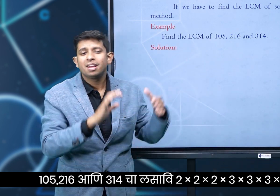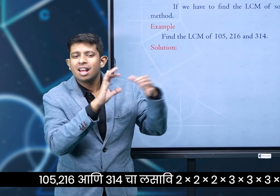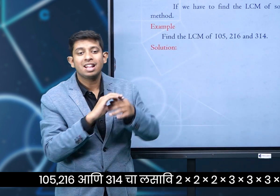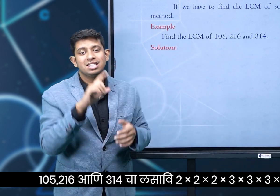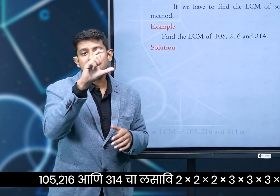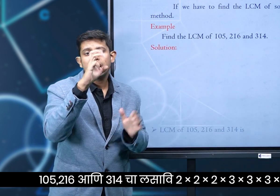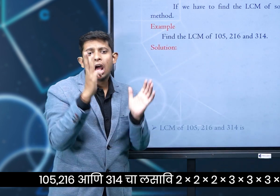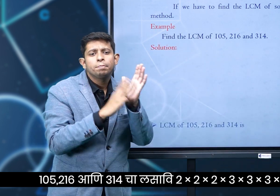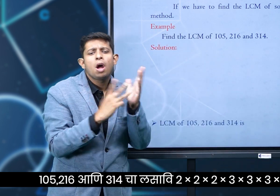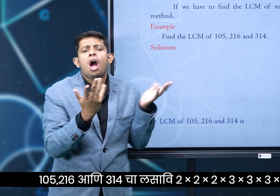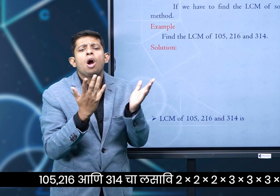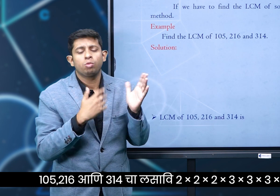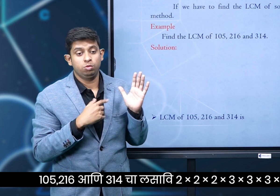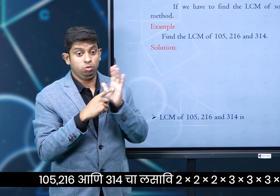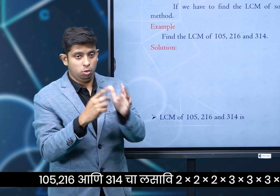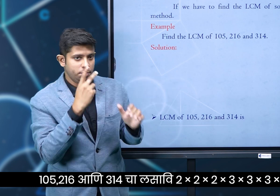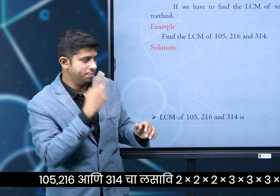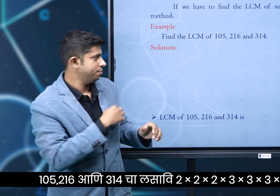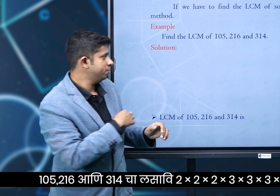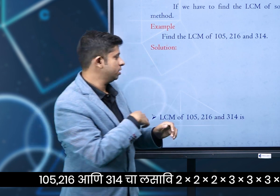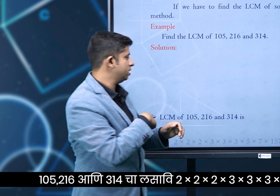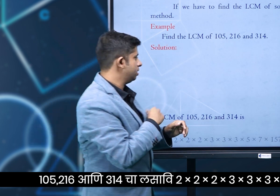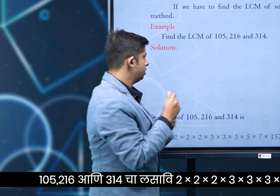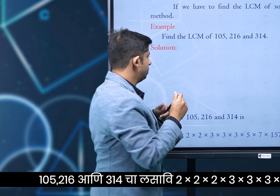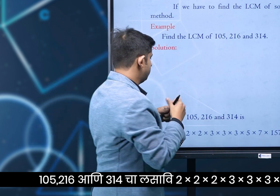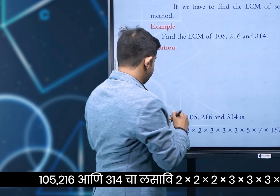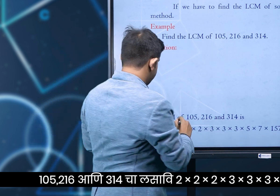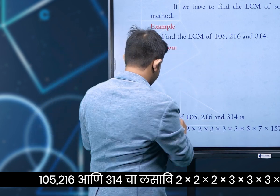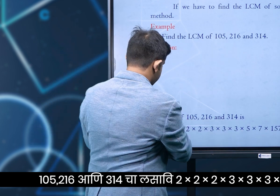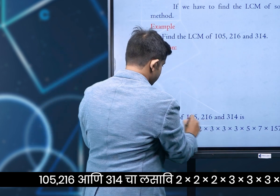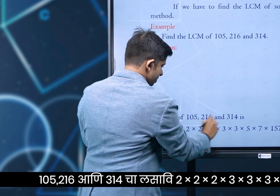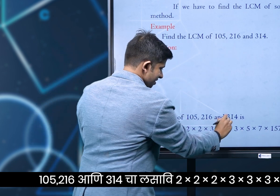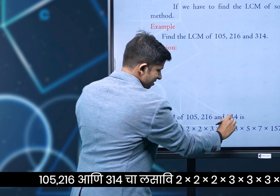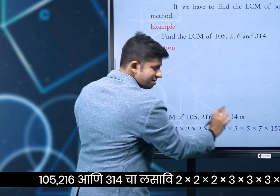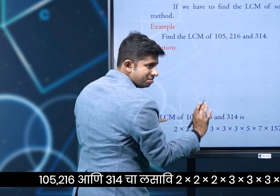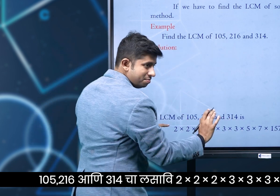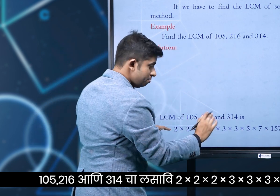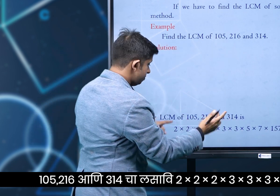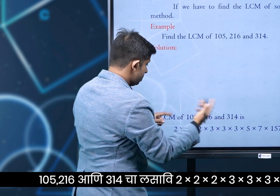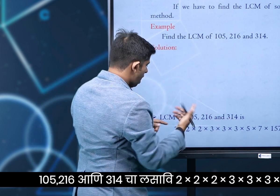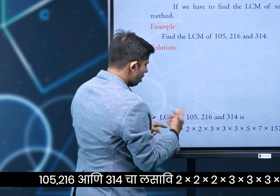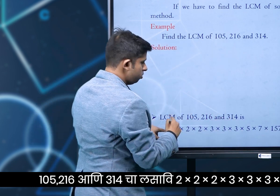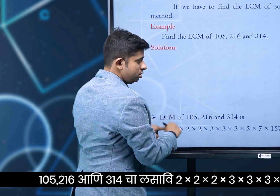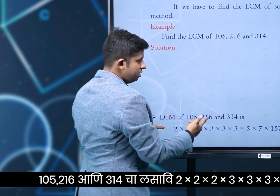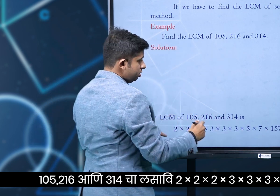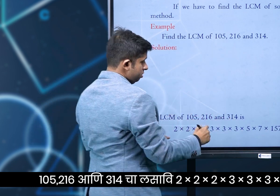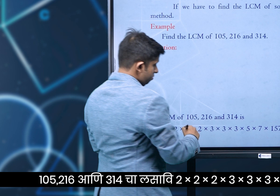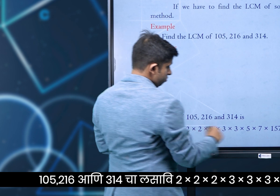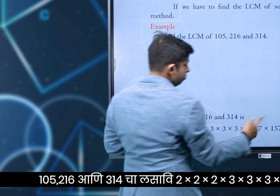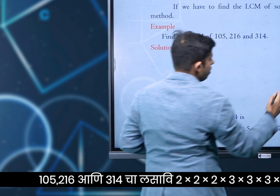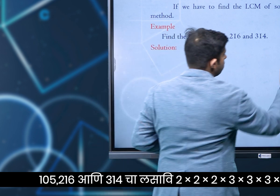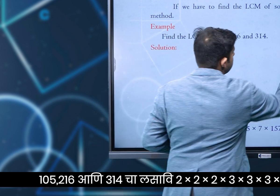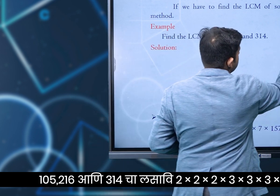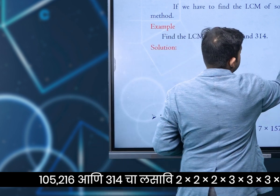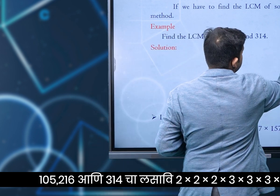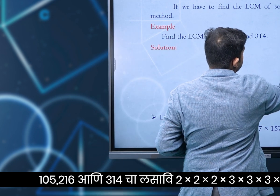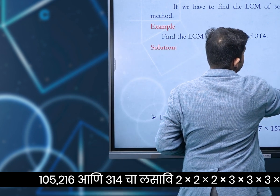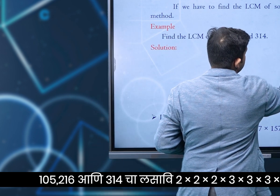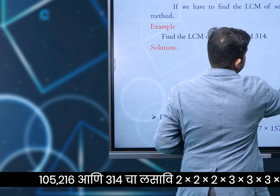एकशे 5, 216 आणि 314चा लसावी 2 गुणिले 2 गुणिले 2 गुणिले 3 गुणिले 3 गुणिले